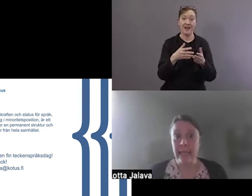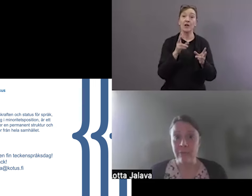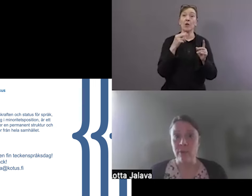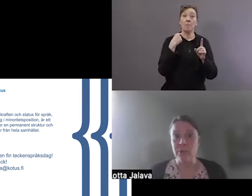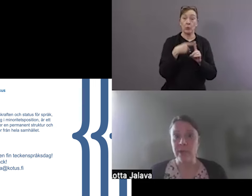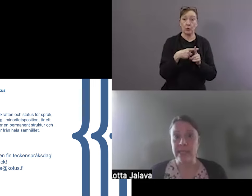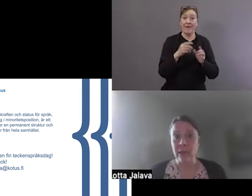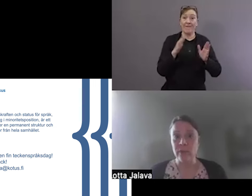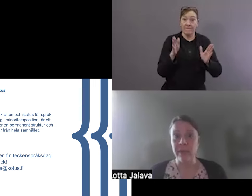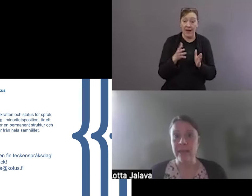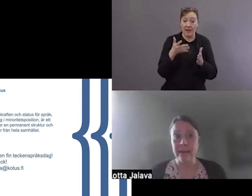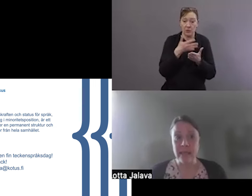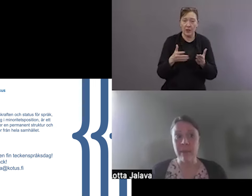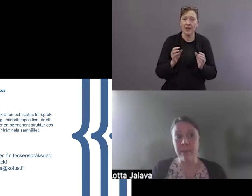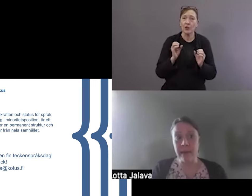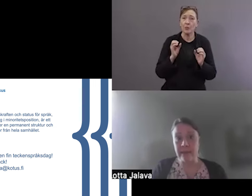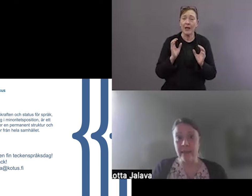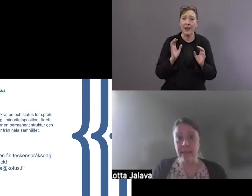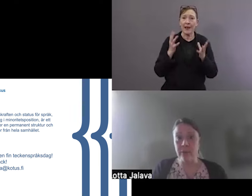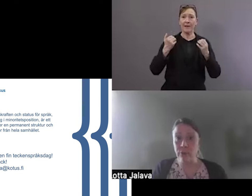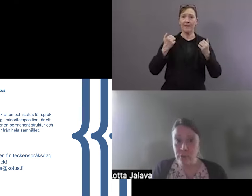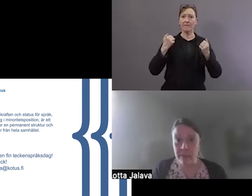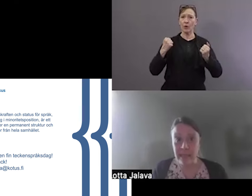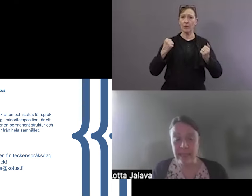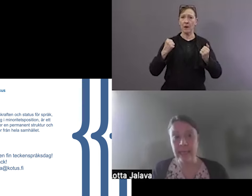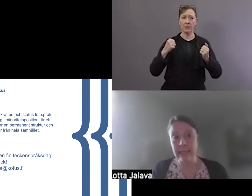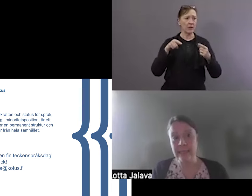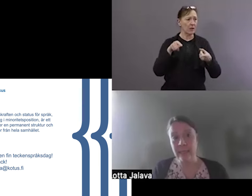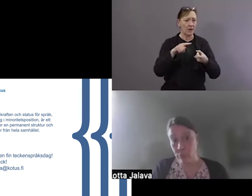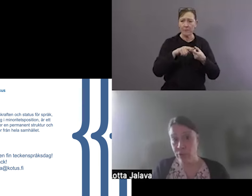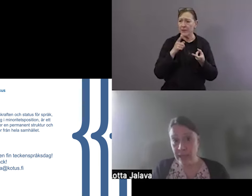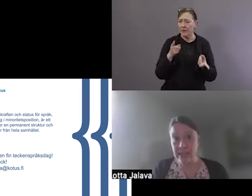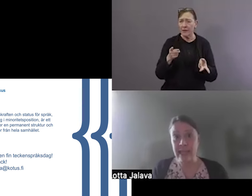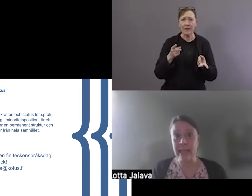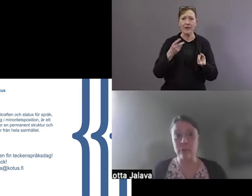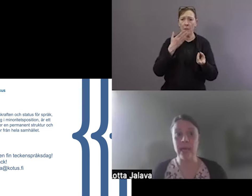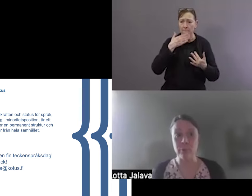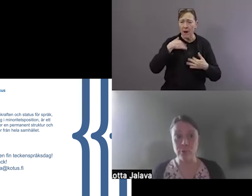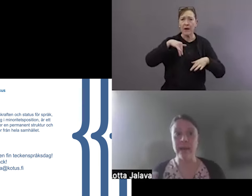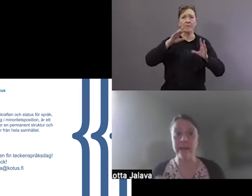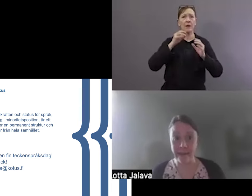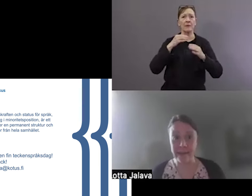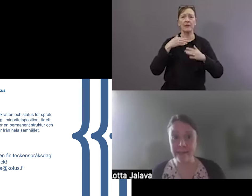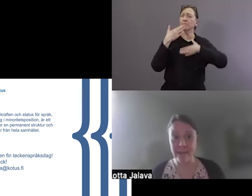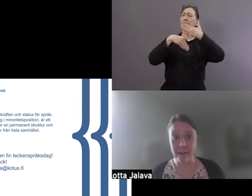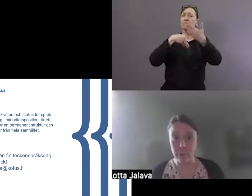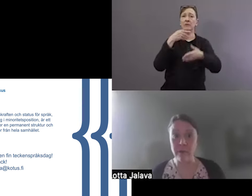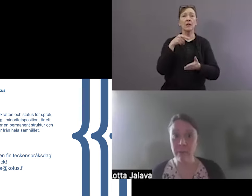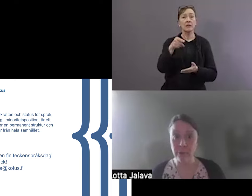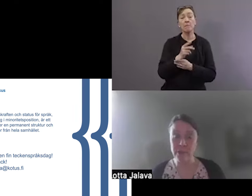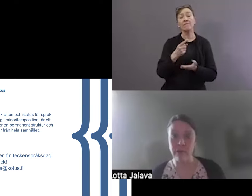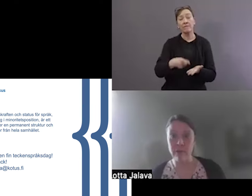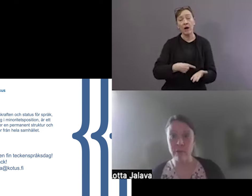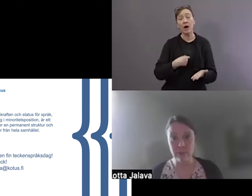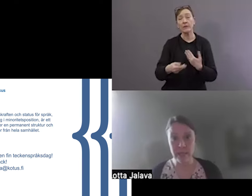kielten elinvoimaisuuden säilyttäminen ja aseman parantaminen on tosi pitkäjänteistä työtä ja se edellyttää pysyvää rakennetta ja